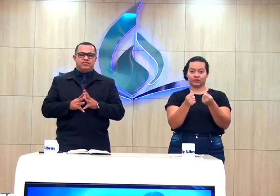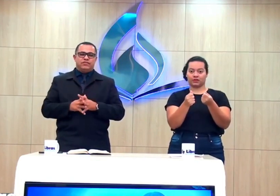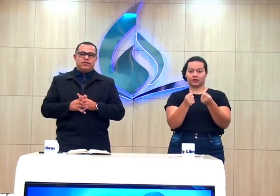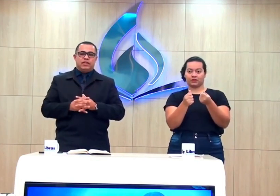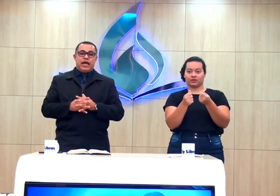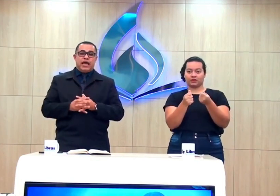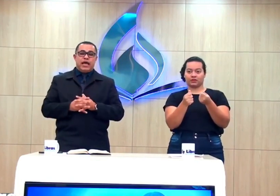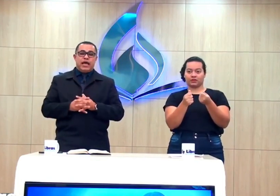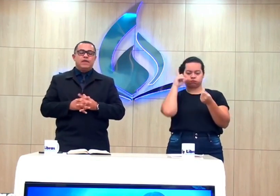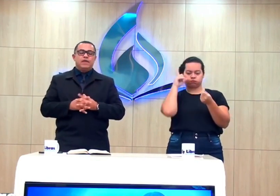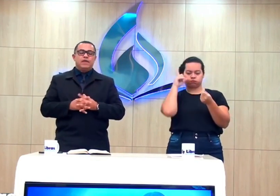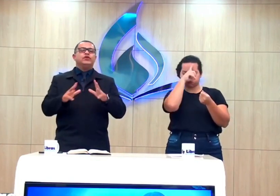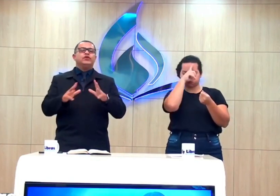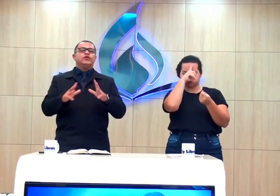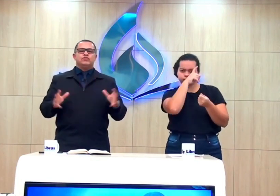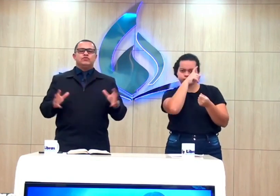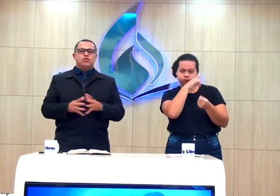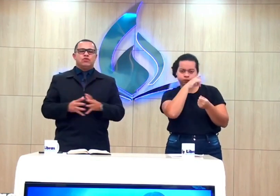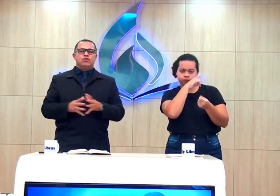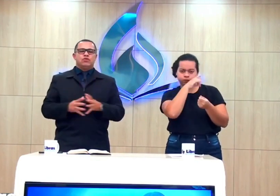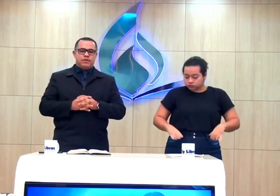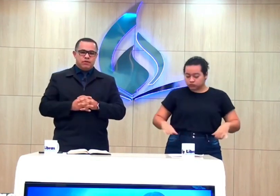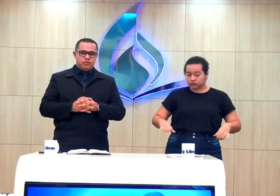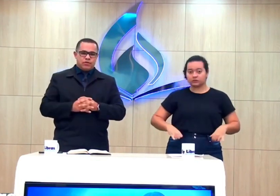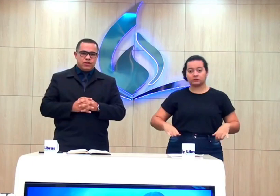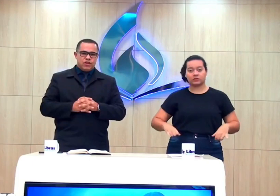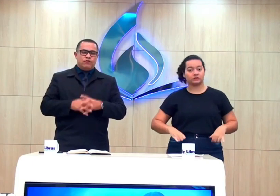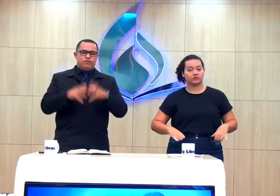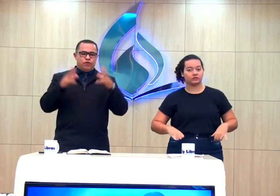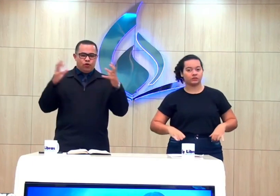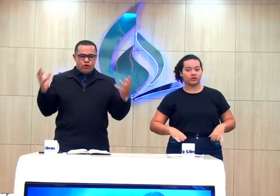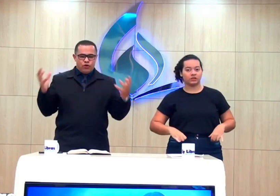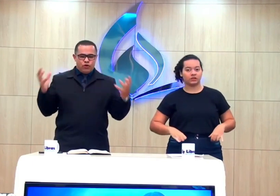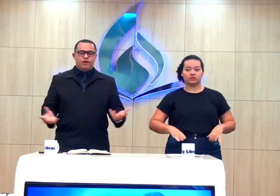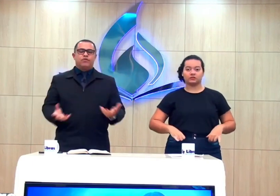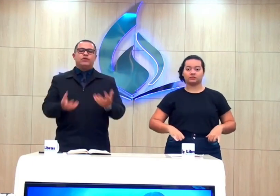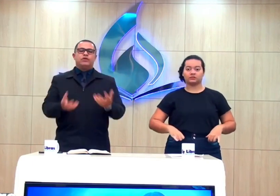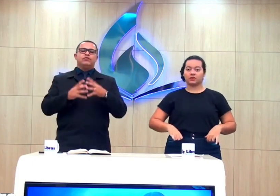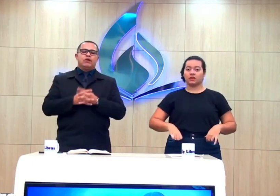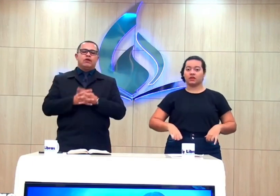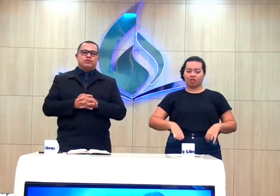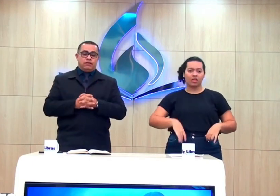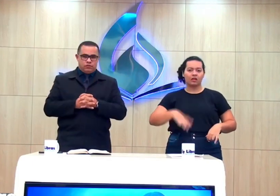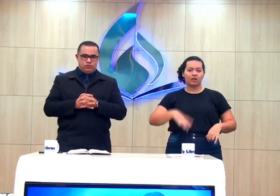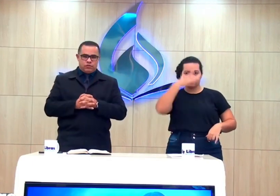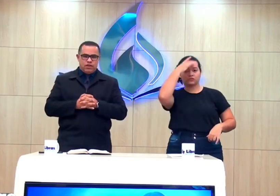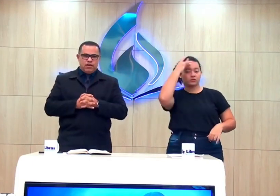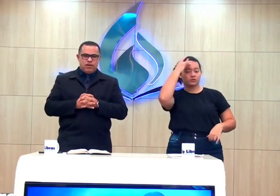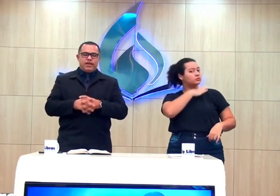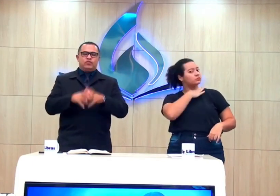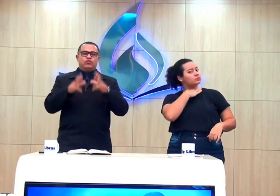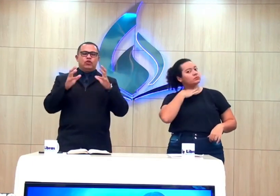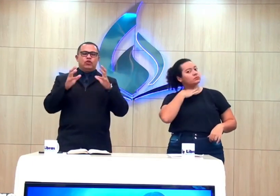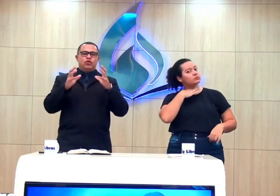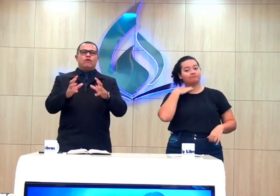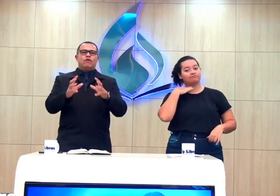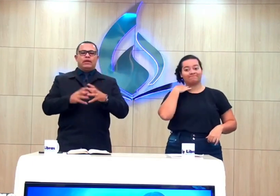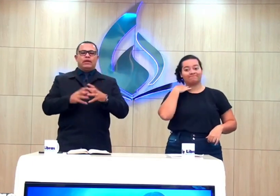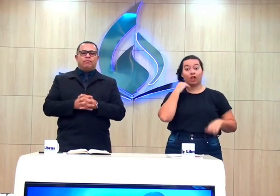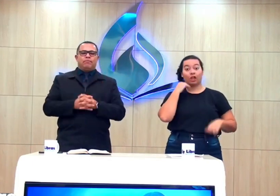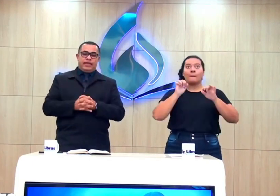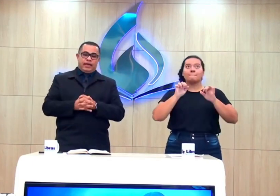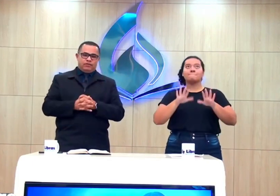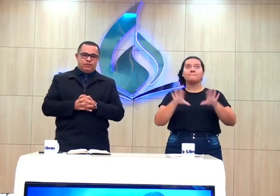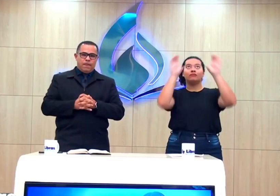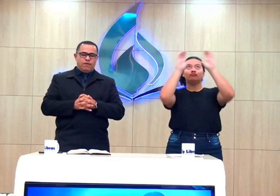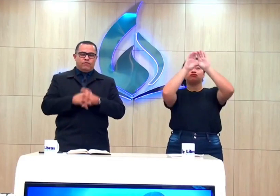esta adversidade, muitos dos nossos irmãos foram recolhidos aos céus, retornou ao